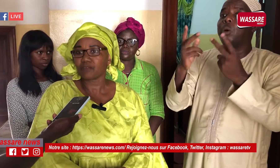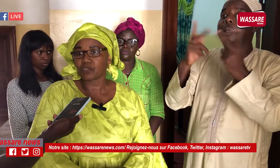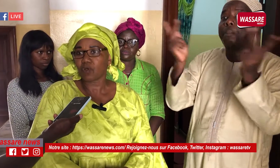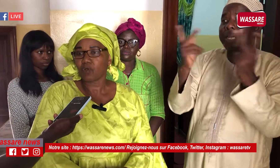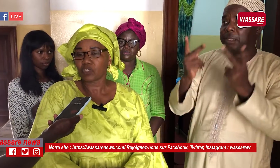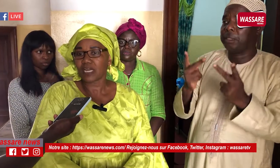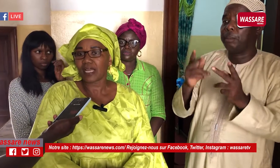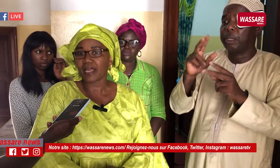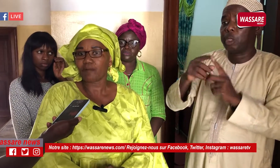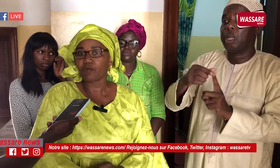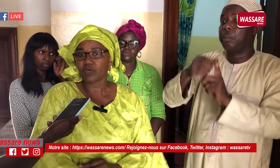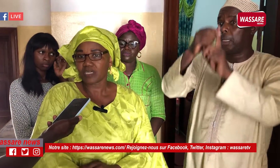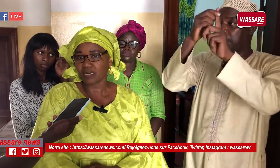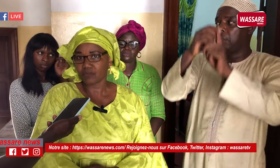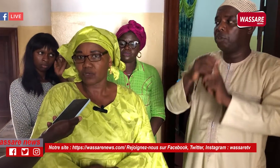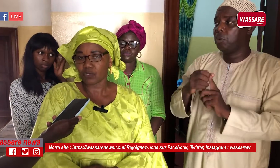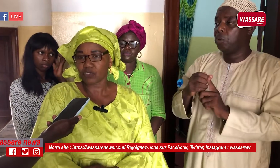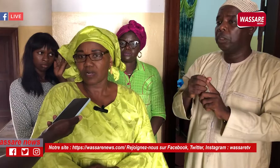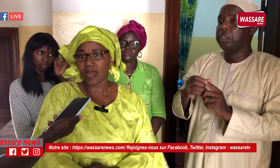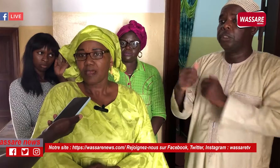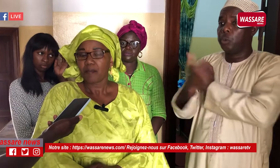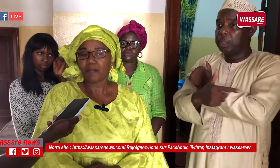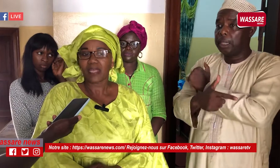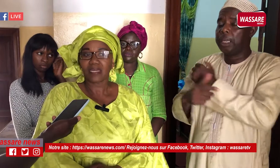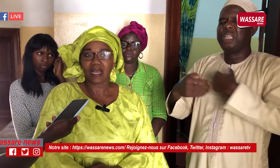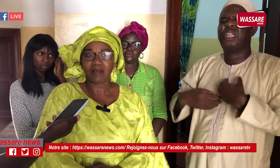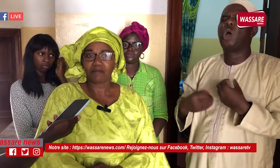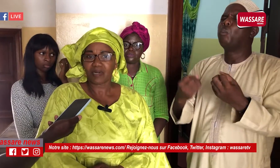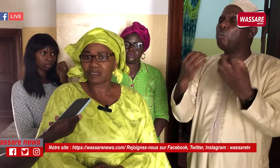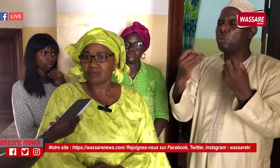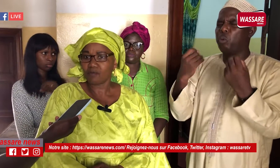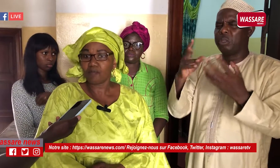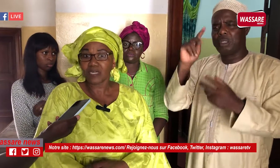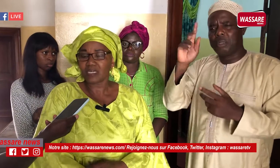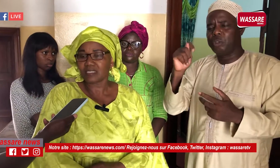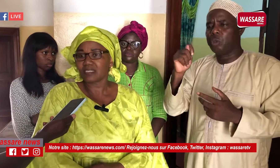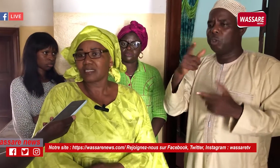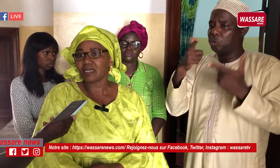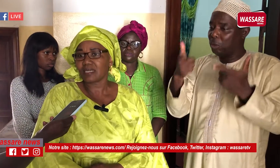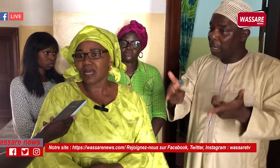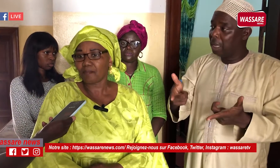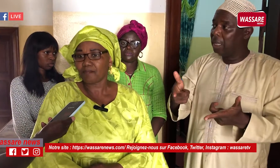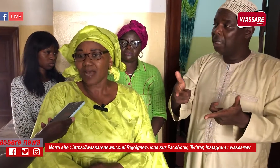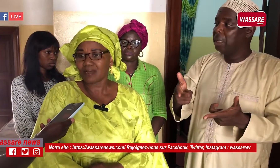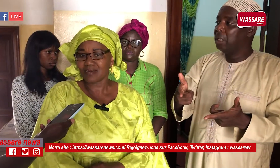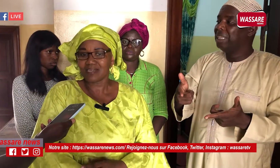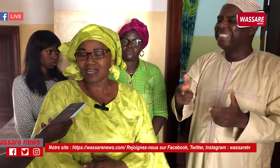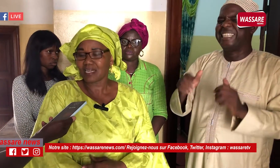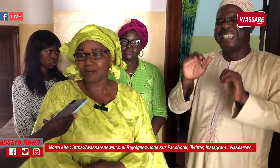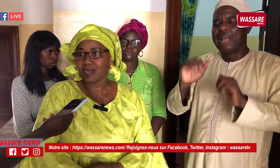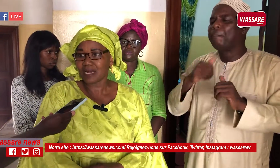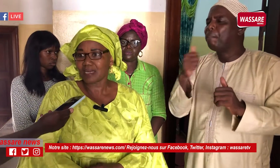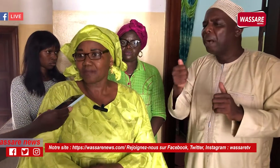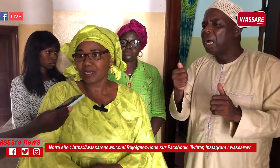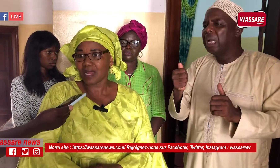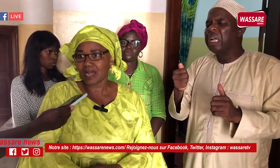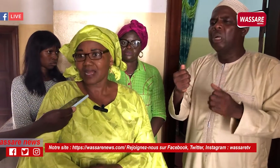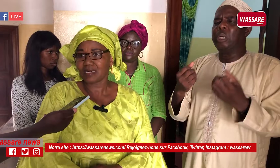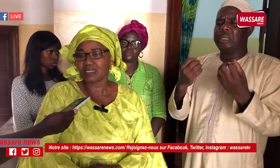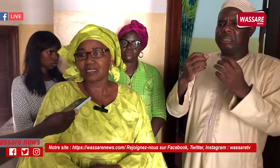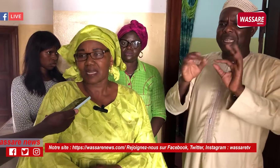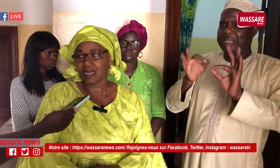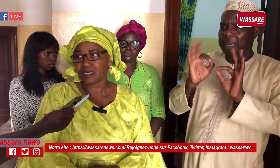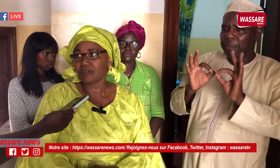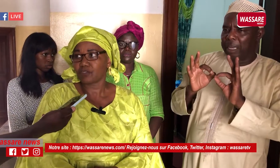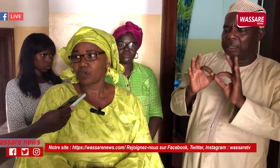les télévisions. Au Sénégal, il y a beaucoup de télévisions qui sont là, mais presque, on peut dire qu'il n'y a pas un interprète en